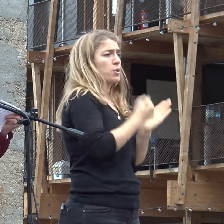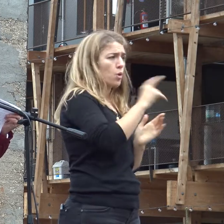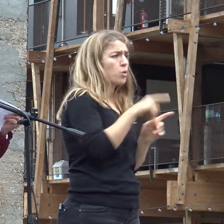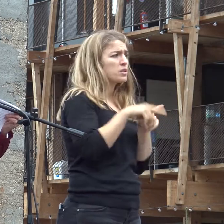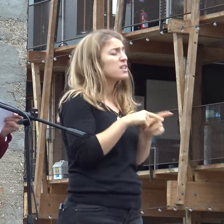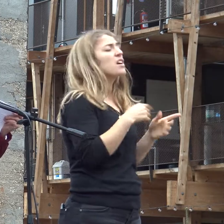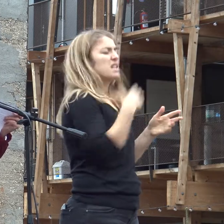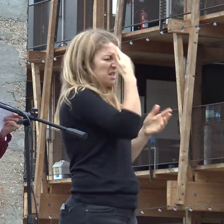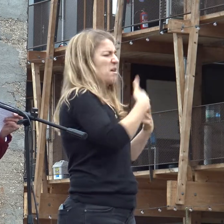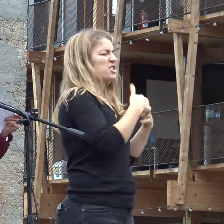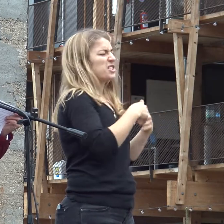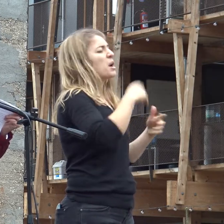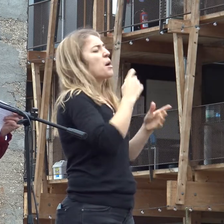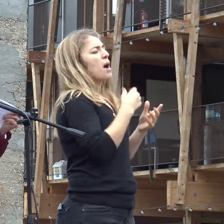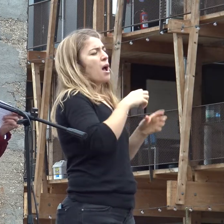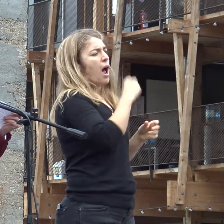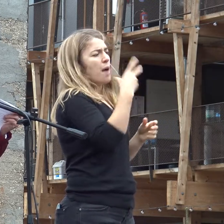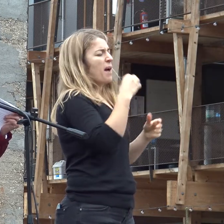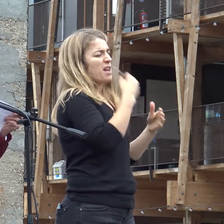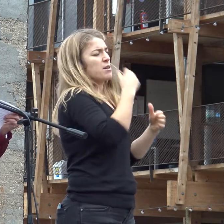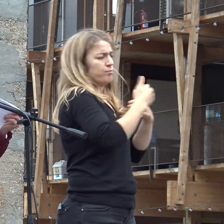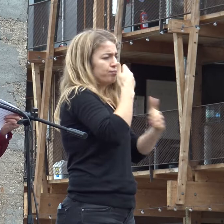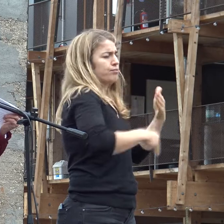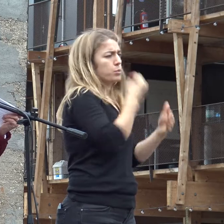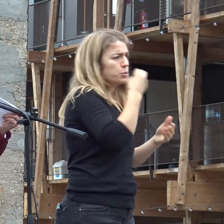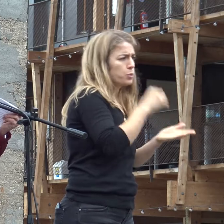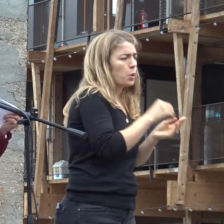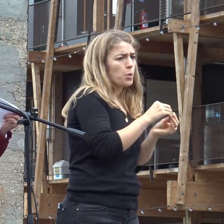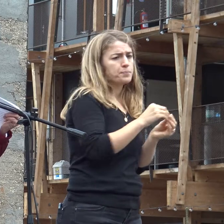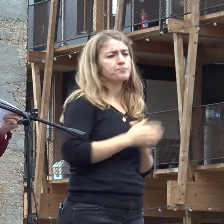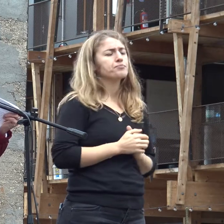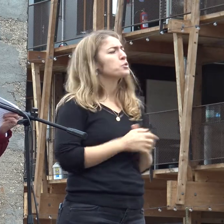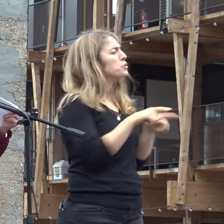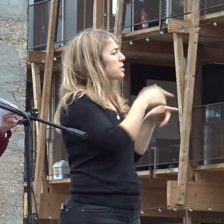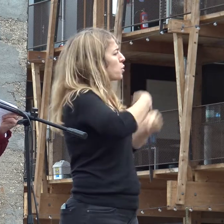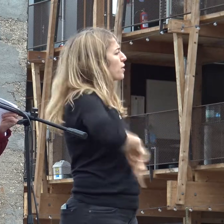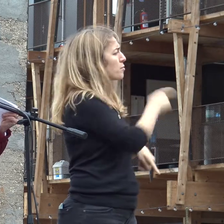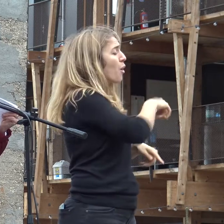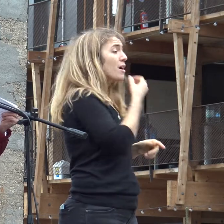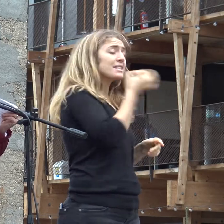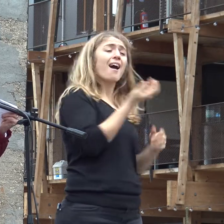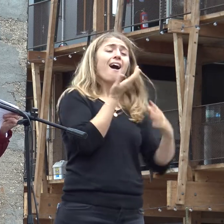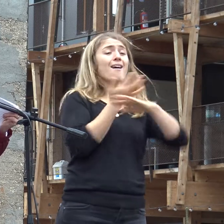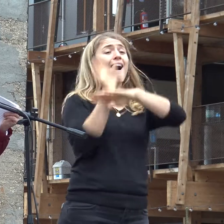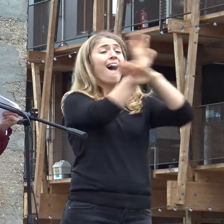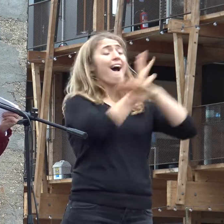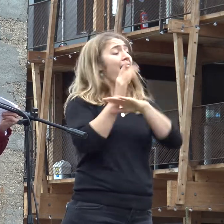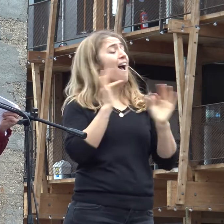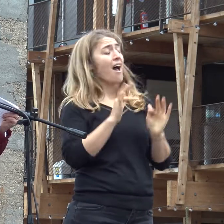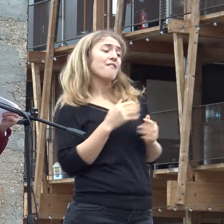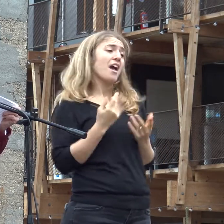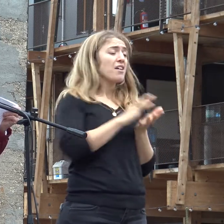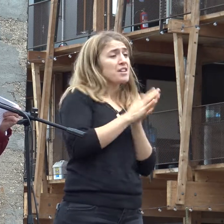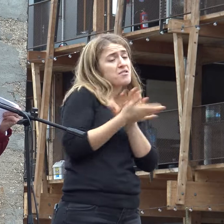aussi pour notre gouvernement qui entretient le mirage de sa pseudo-politique de transition écologique qu'il